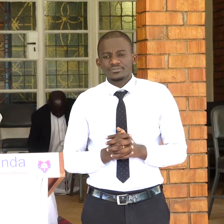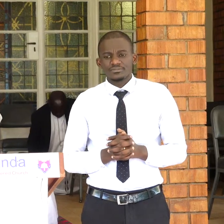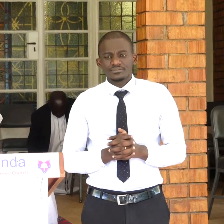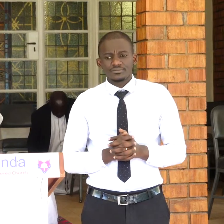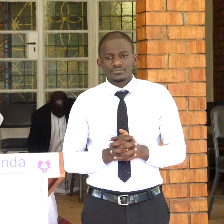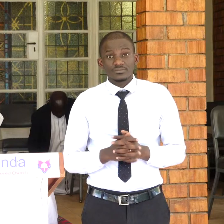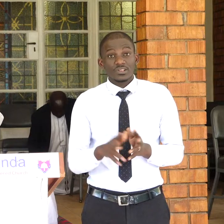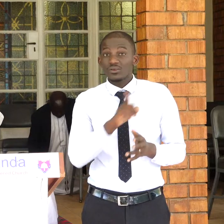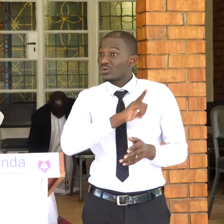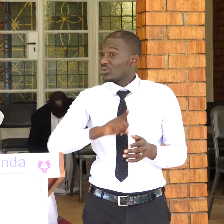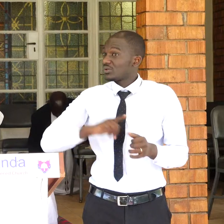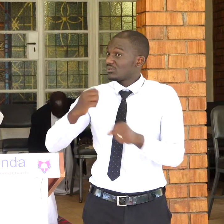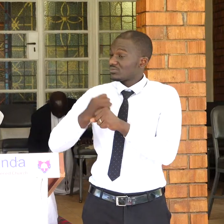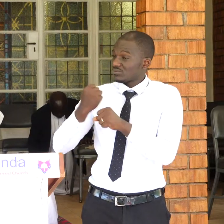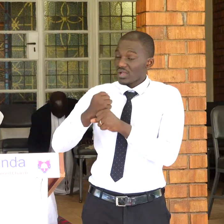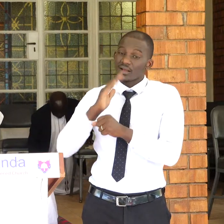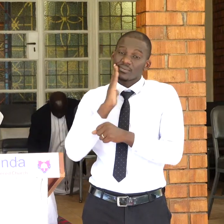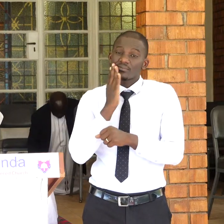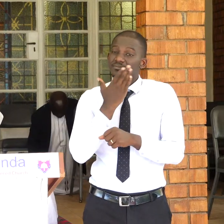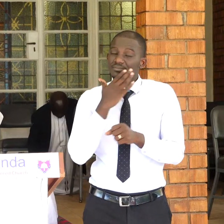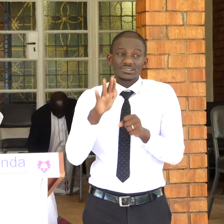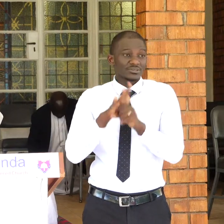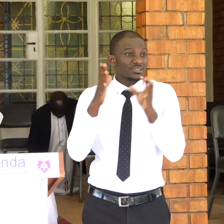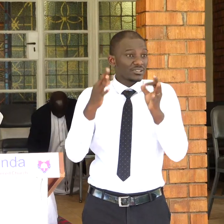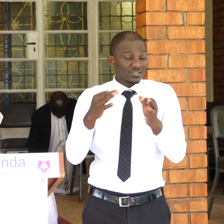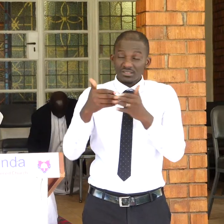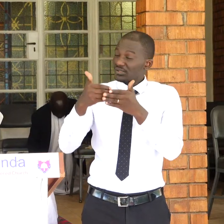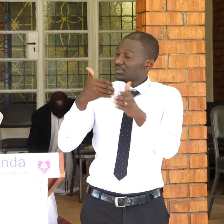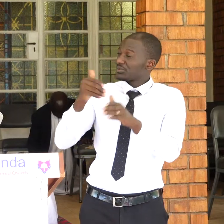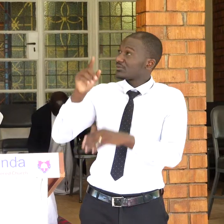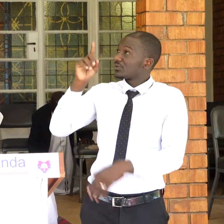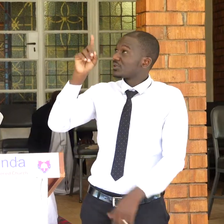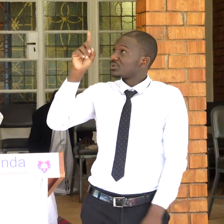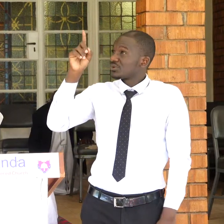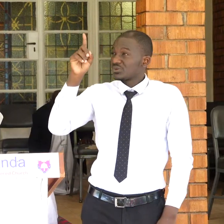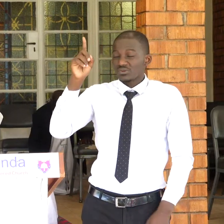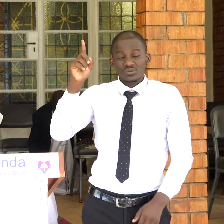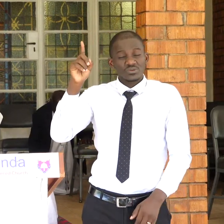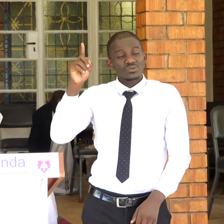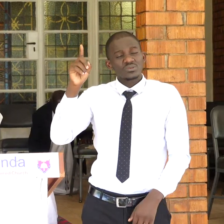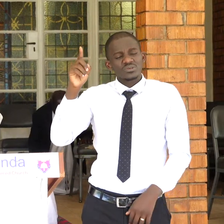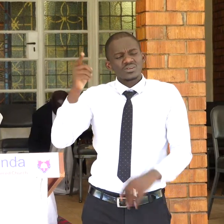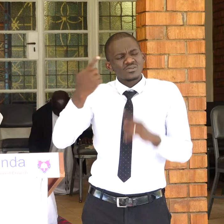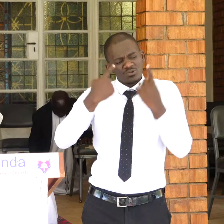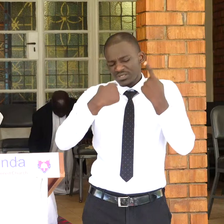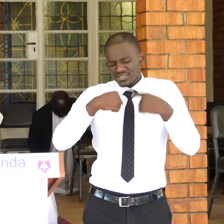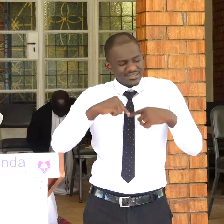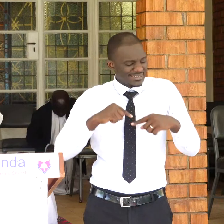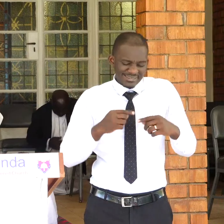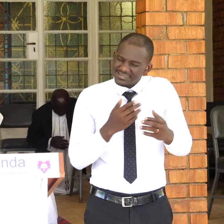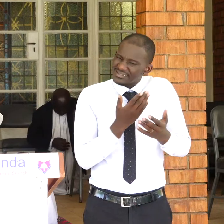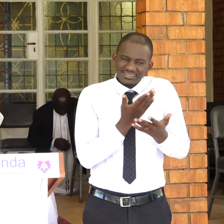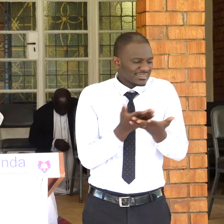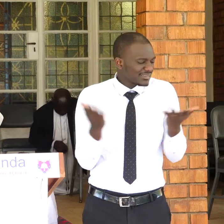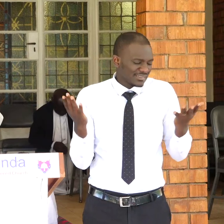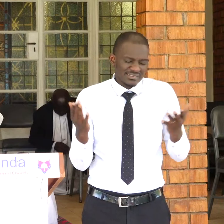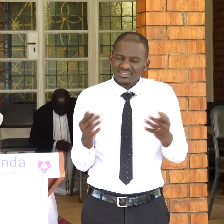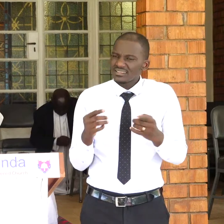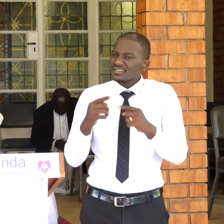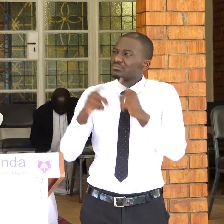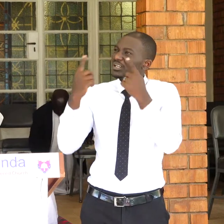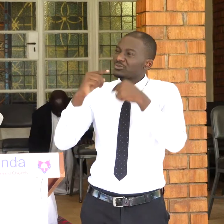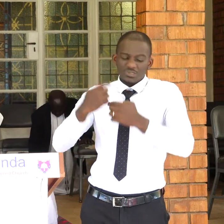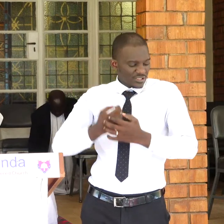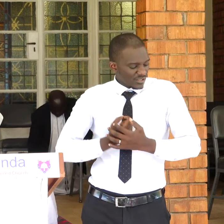Katonda akole ebyekisa mu maaso go tetulina bwe tuli naye ate tuli